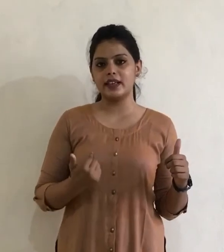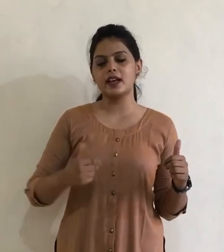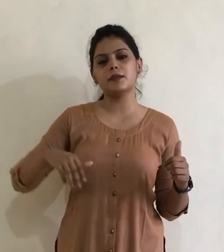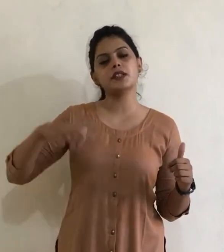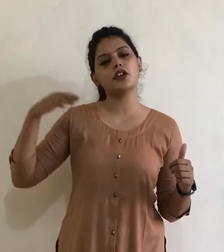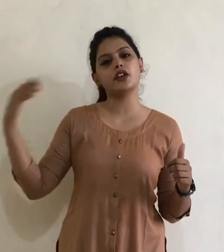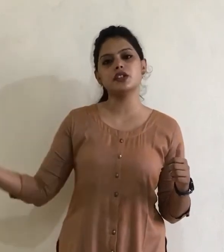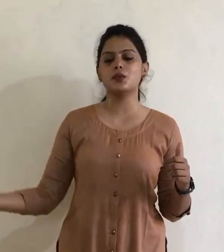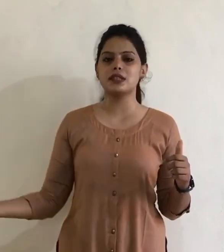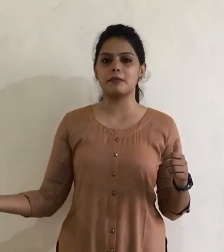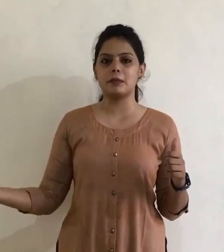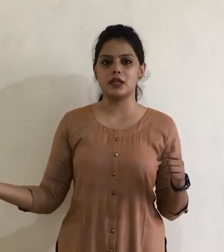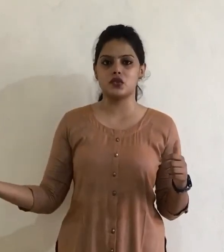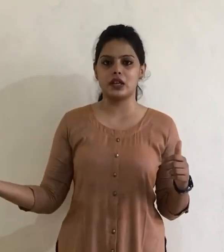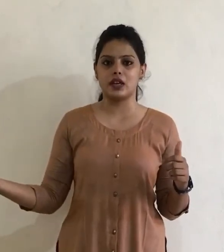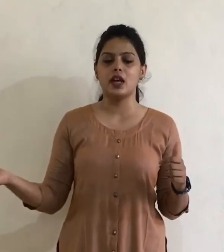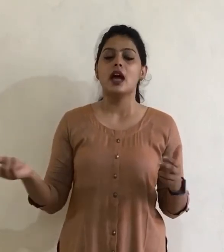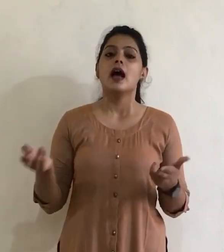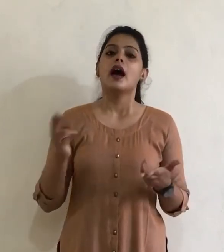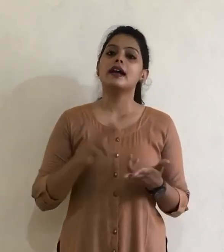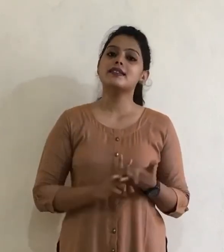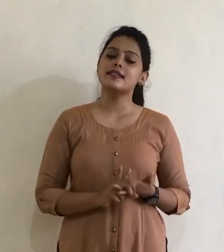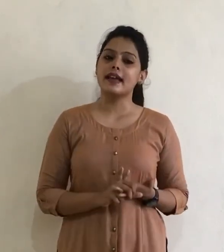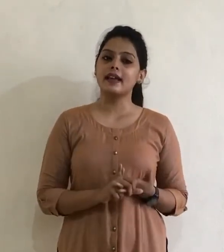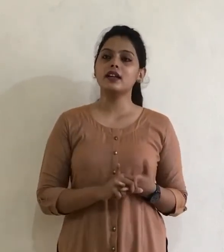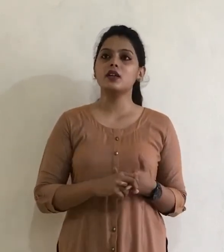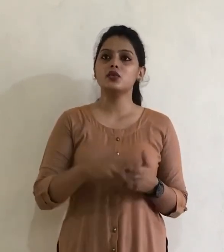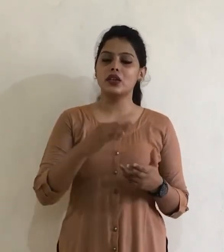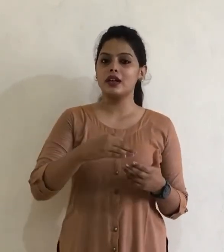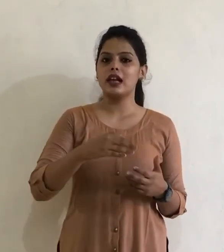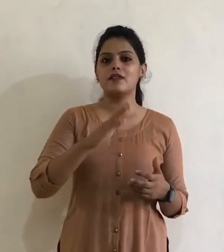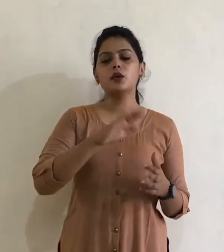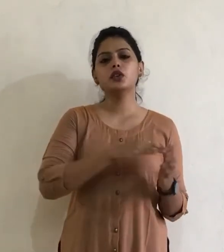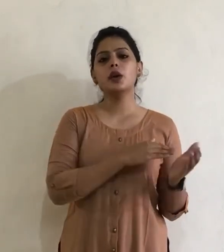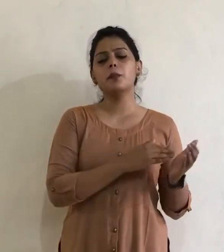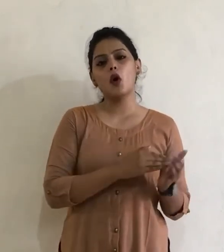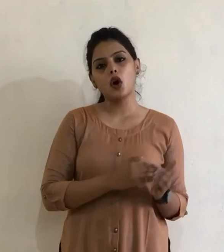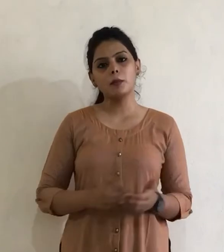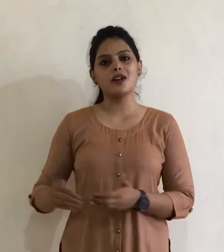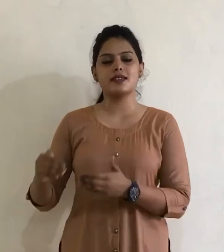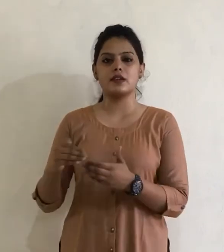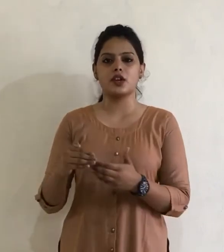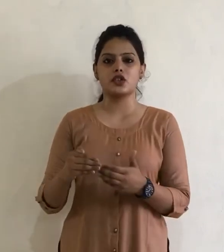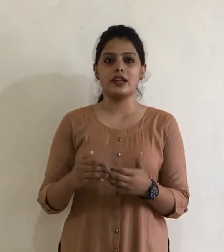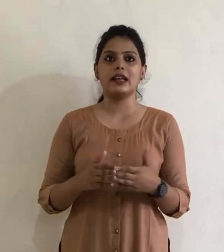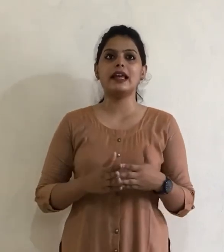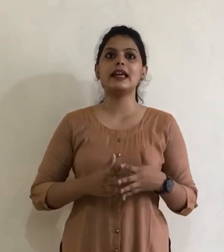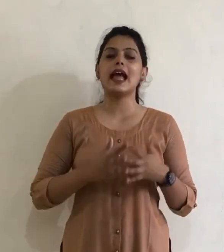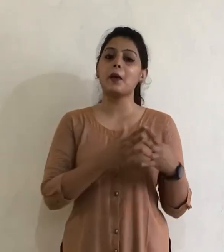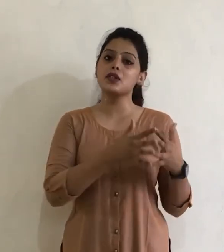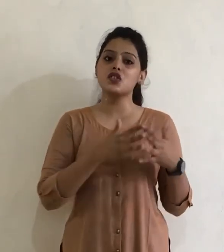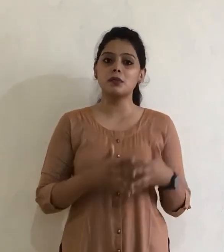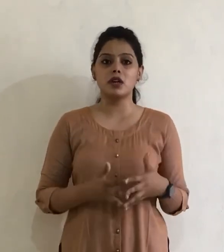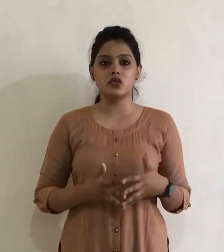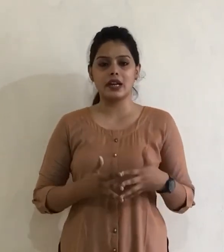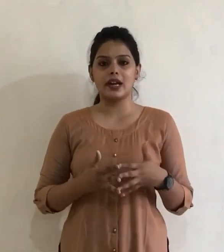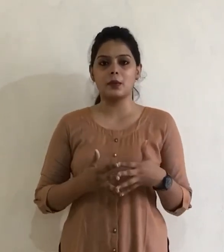है, government securities उनको सामने बेचते हैं. And second उसके अलावा उनके और बहुत सारे function हैं, like acquisition, merger and